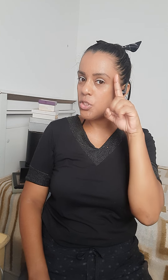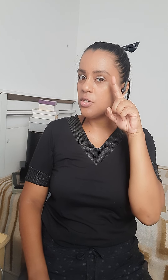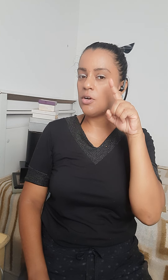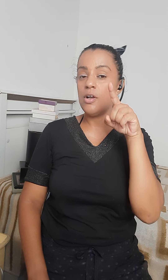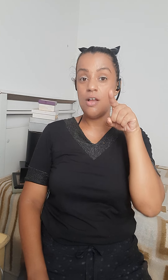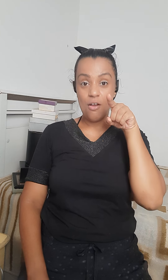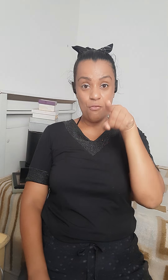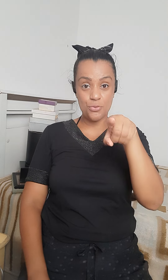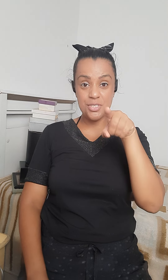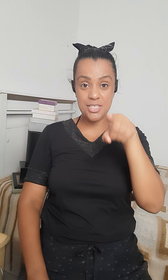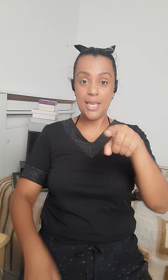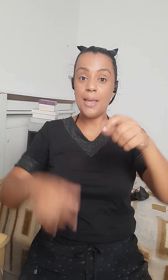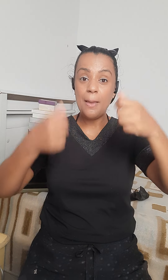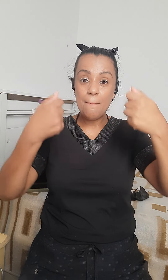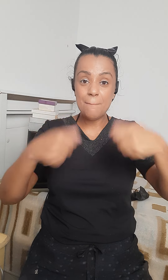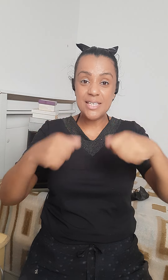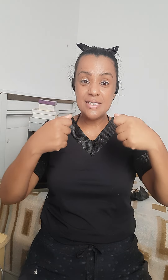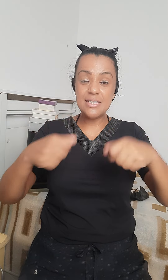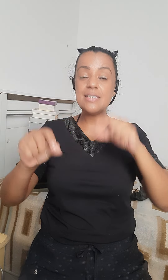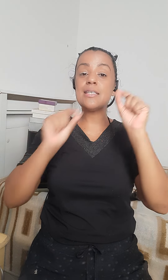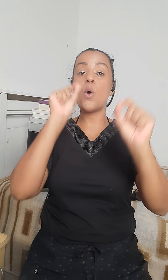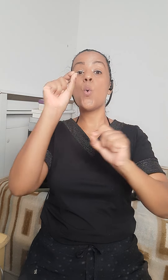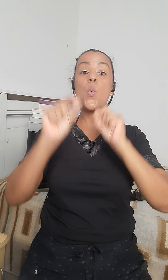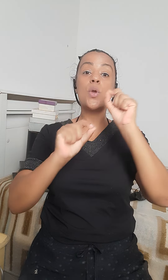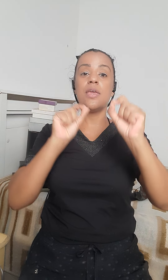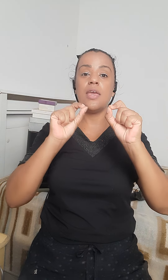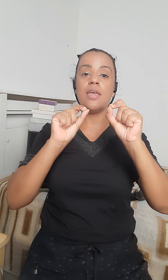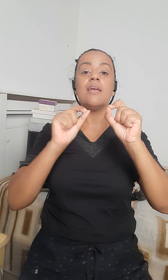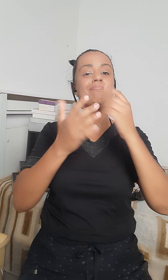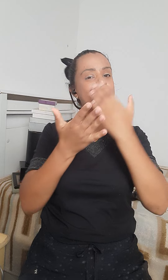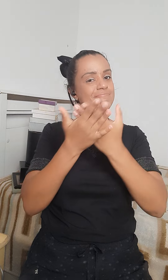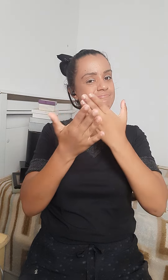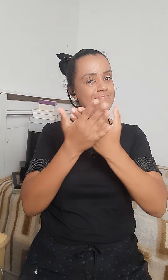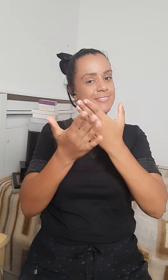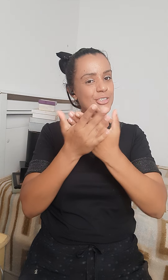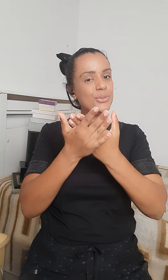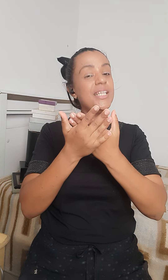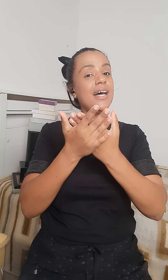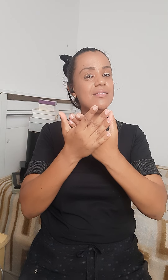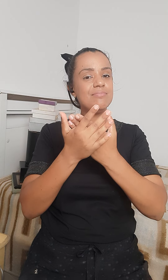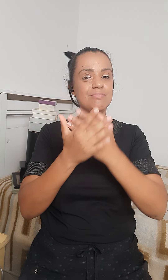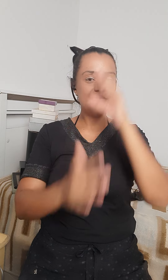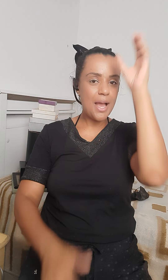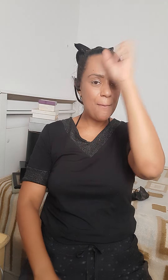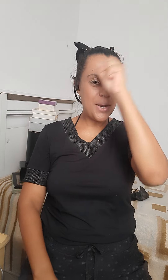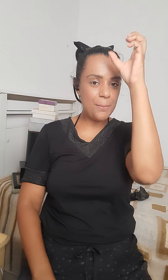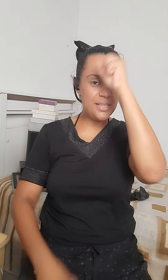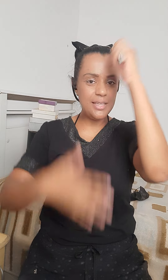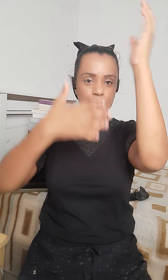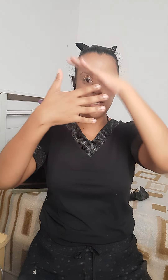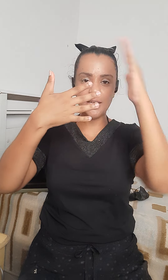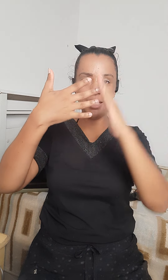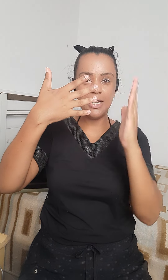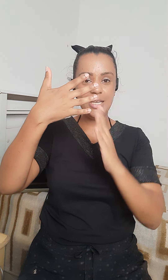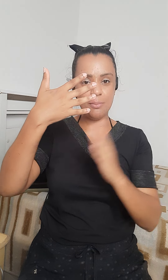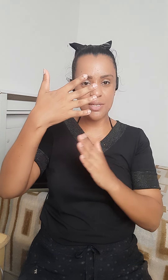ó. Você precisa o quê? Estudar. Para aprender o quê? Libras,